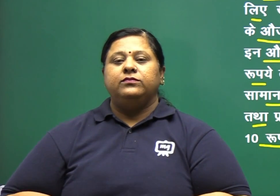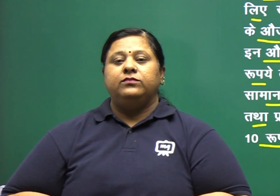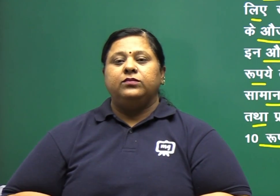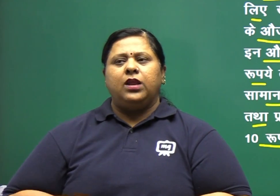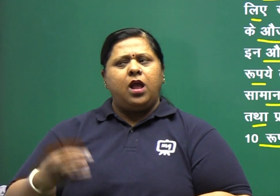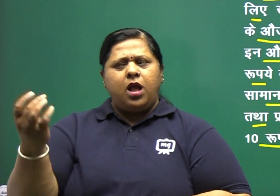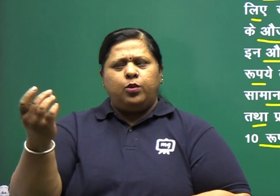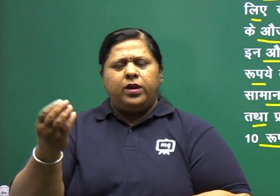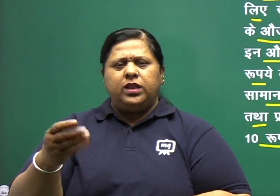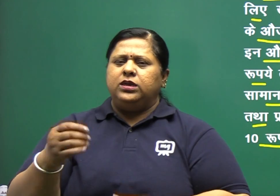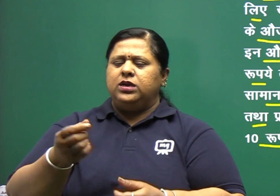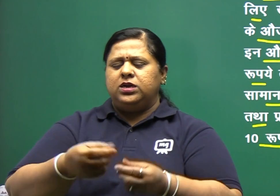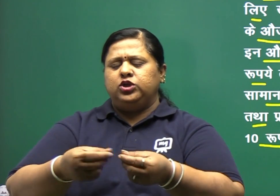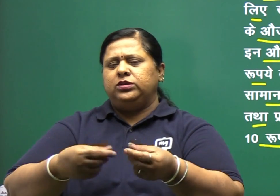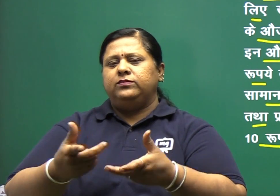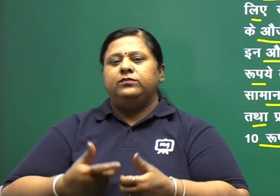अनुमानित खर्च